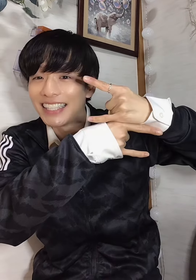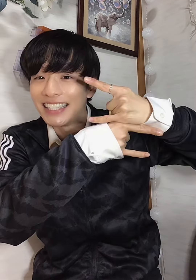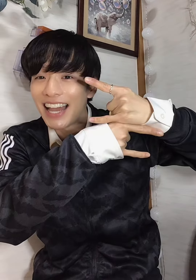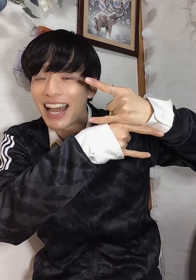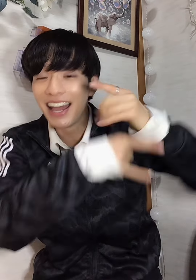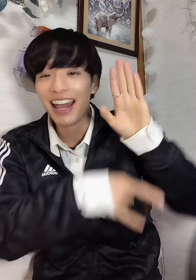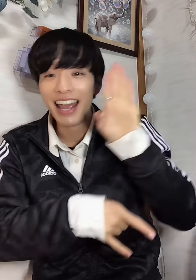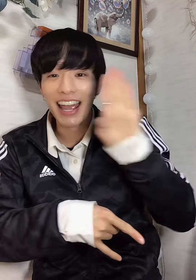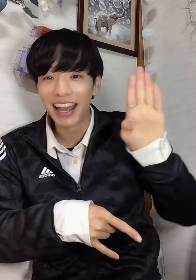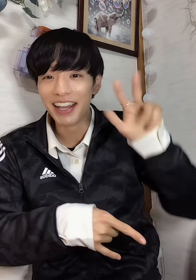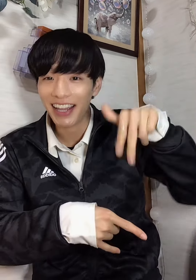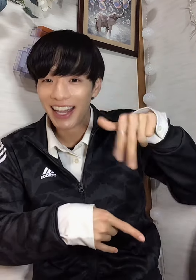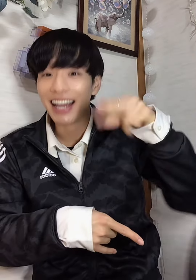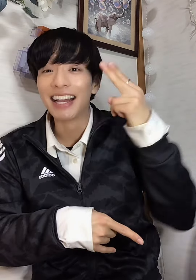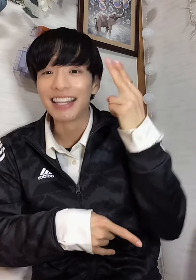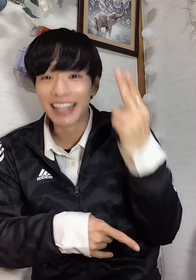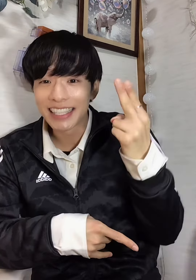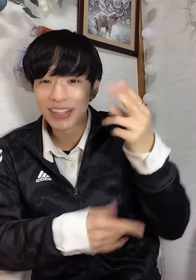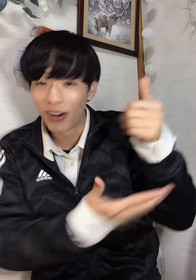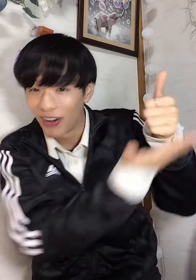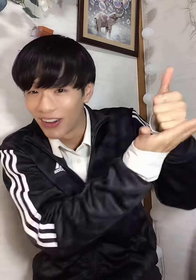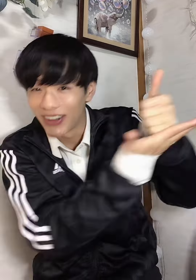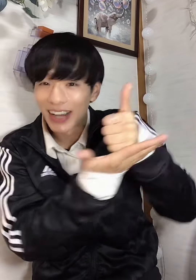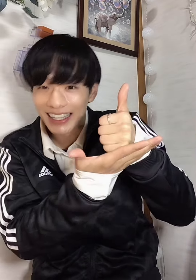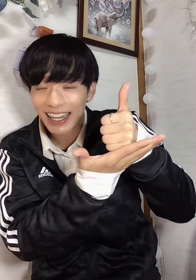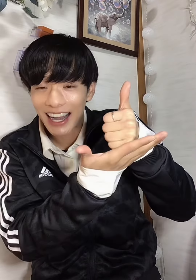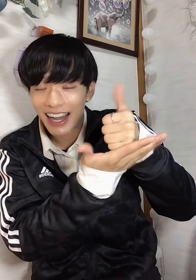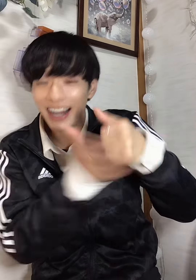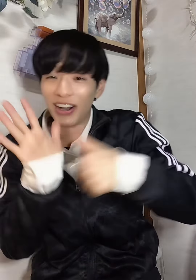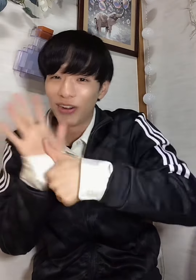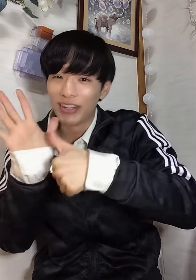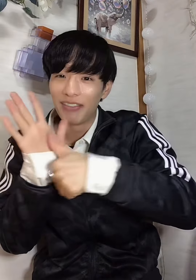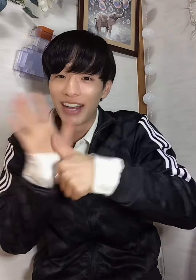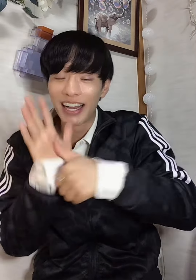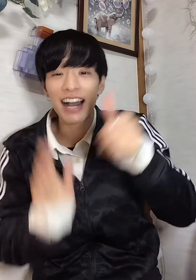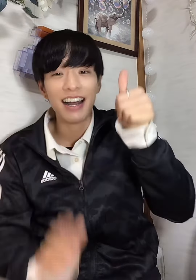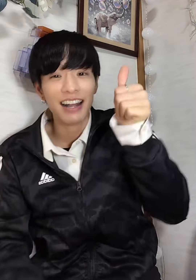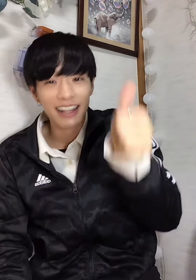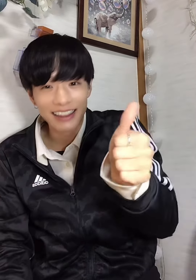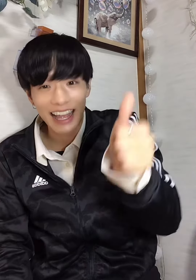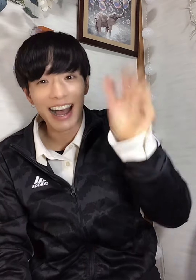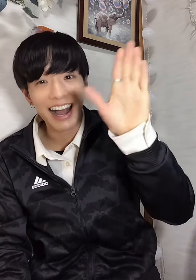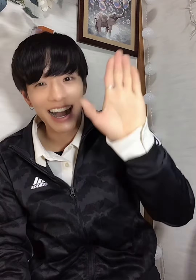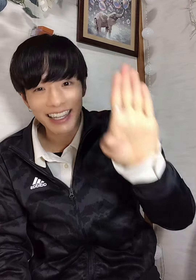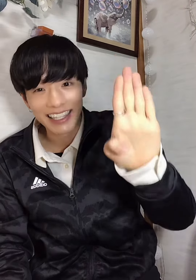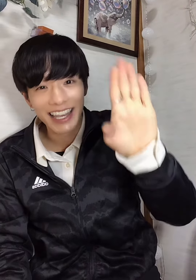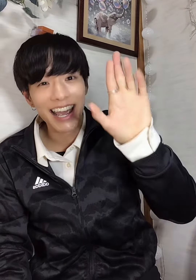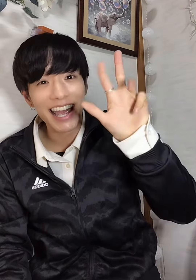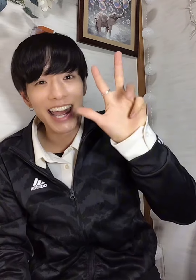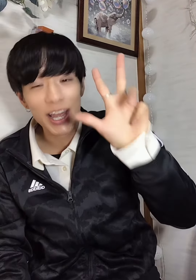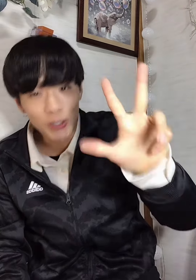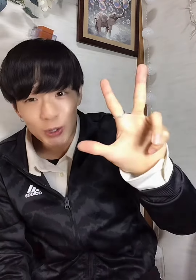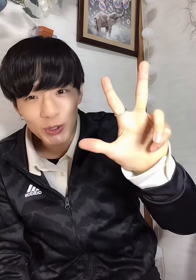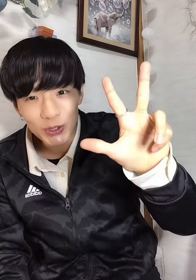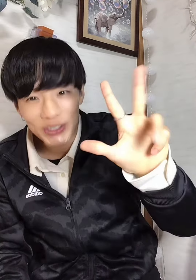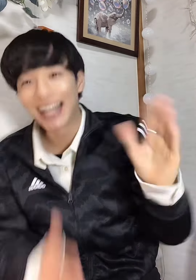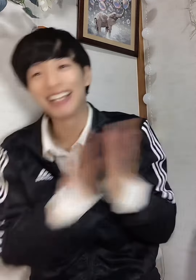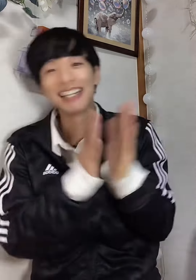コラボ配信で、ゲストの方が、名前が、たけるさんで